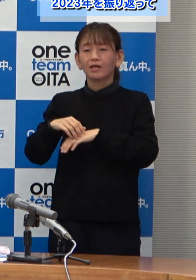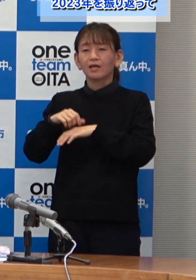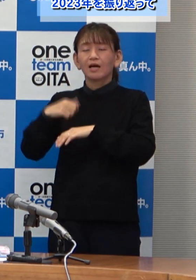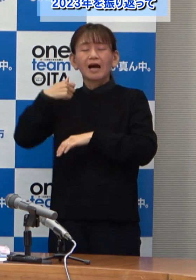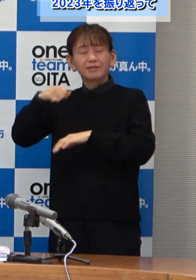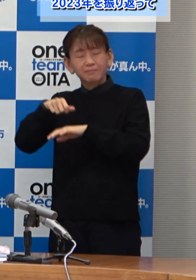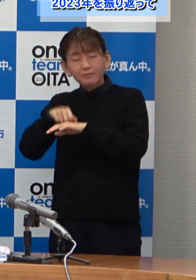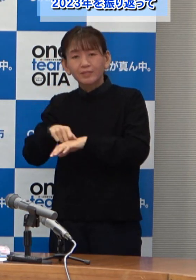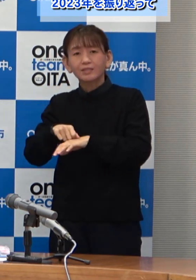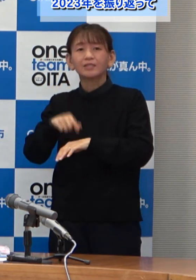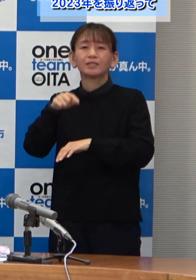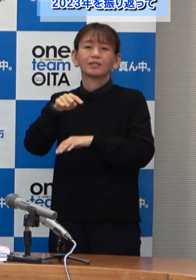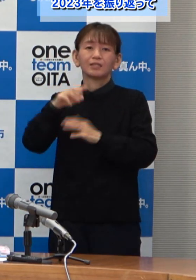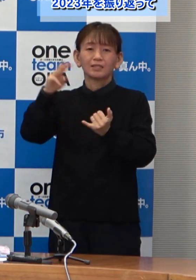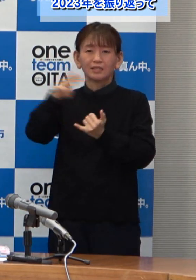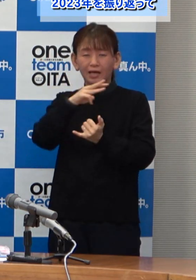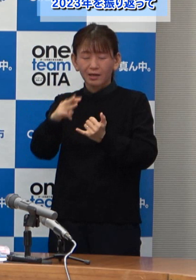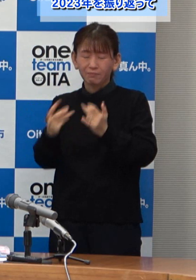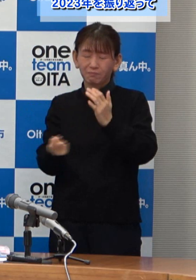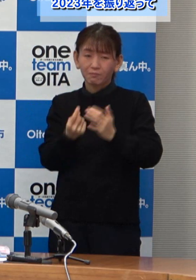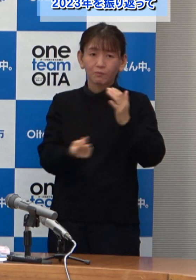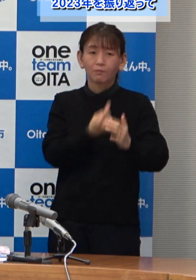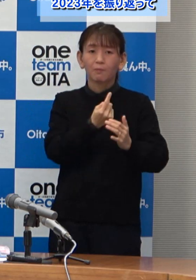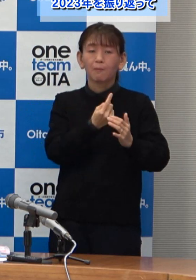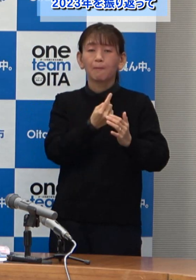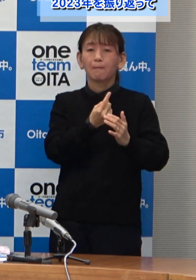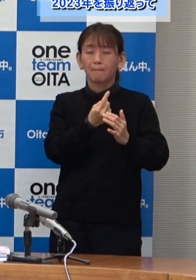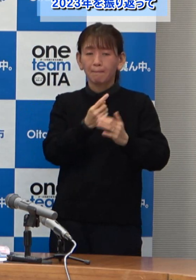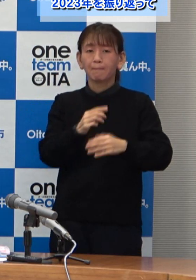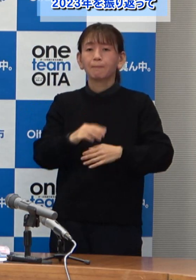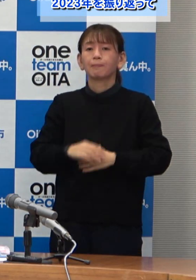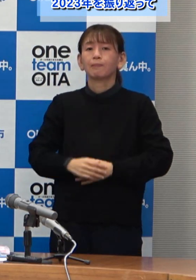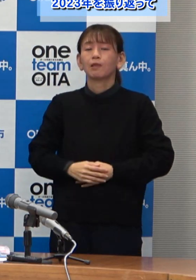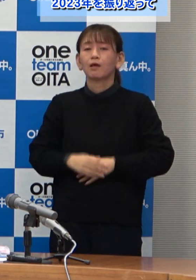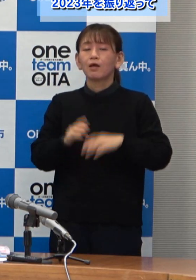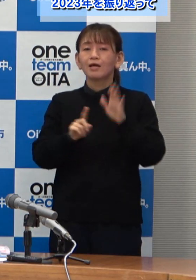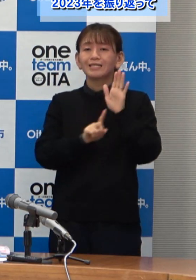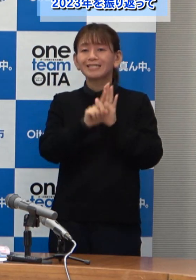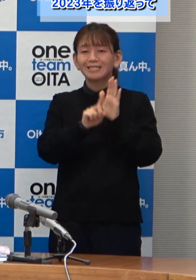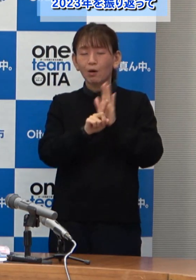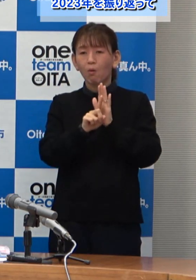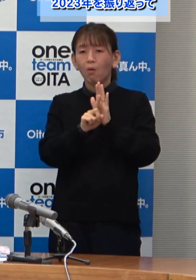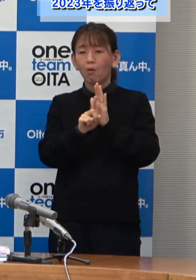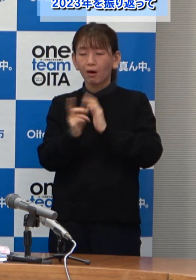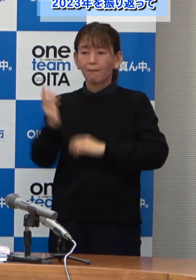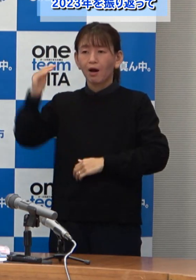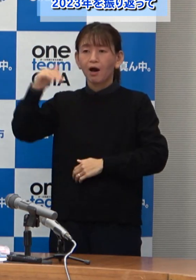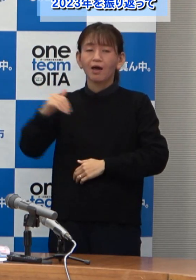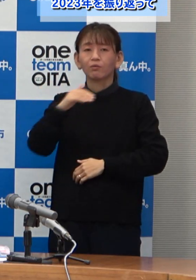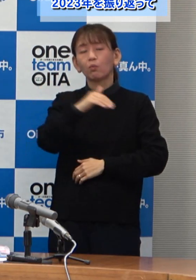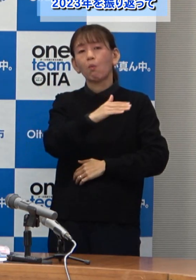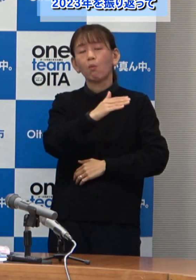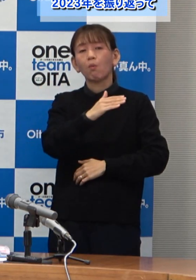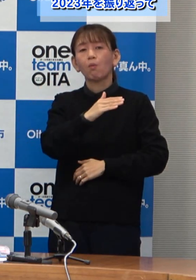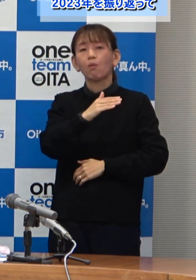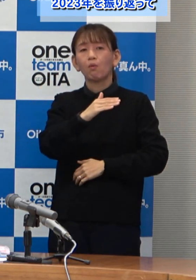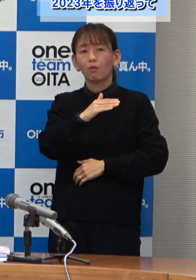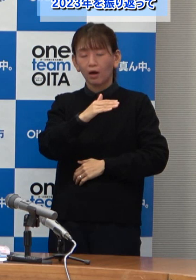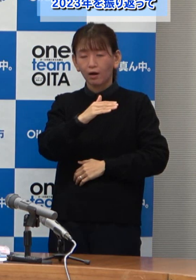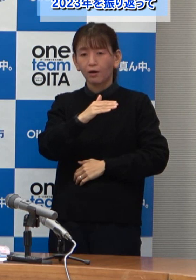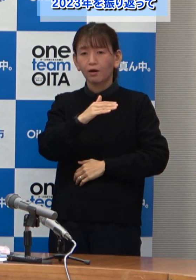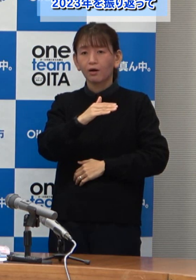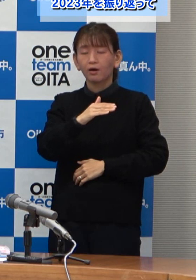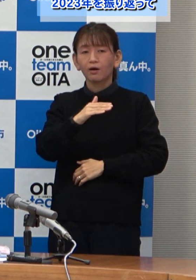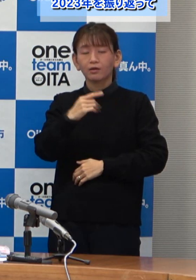から災害の大規模化気候変動のが今年は極めて大きく